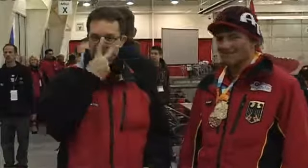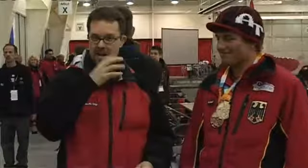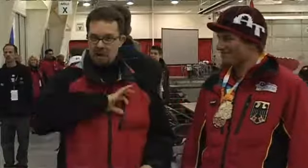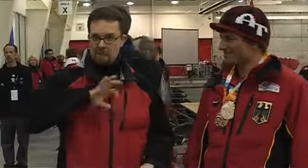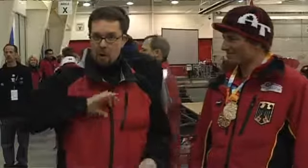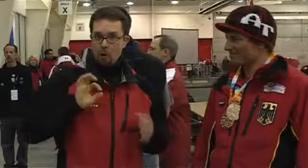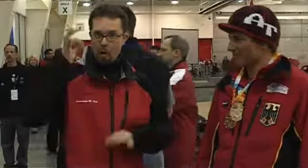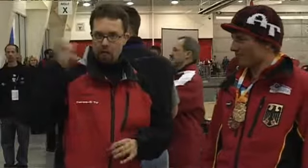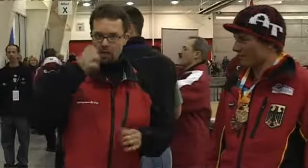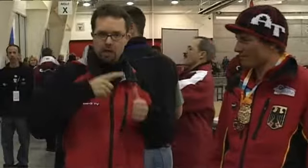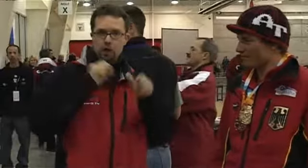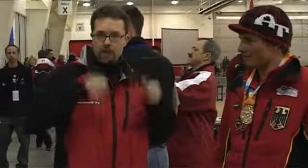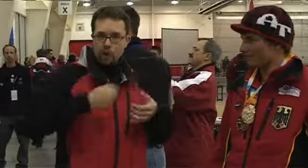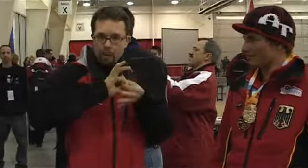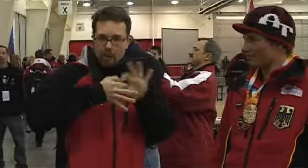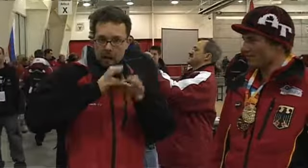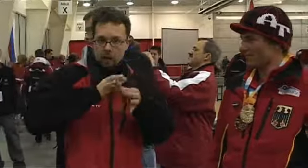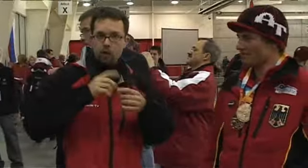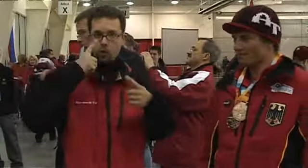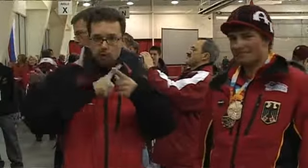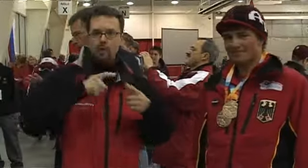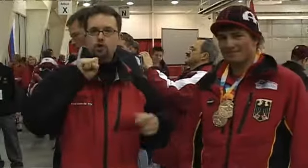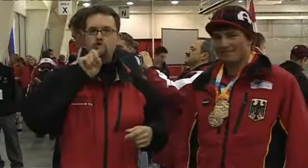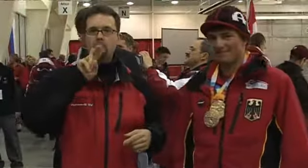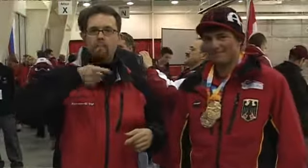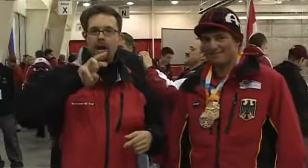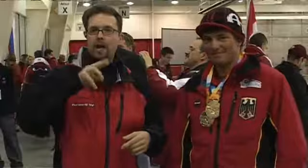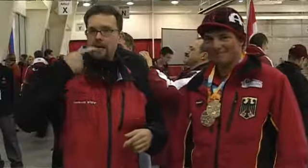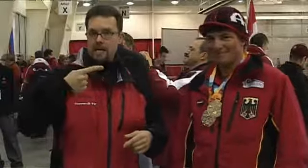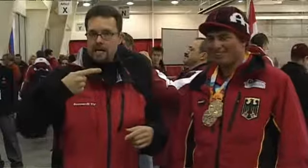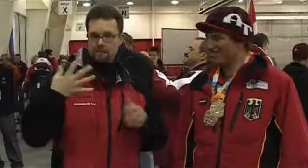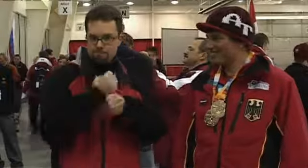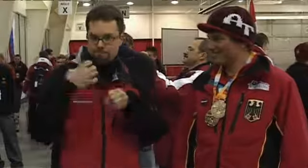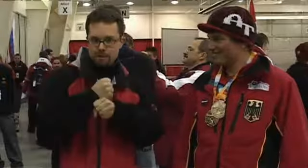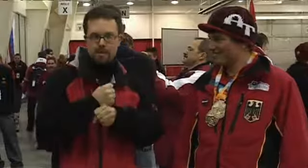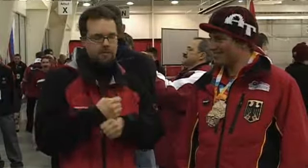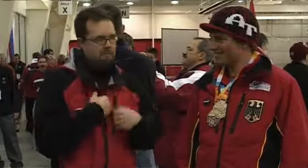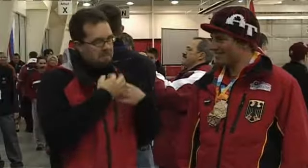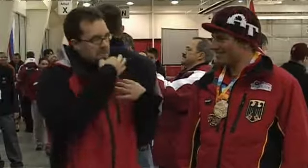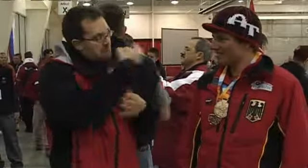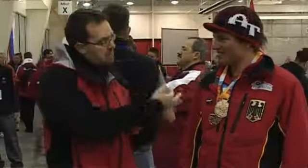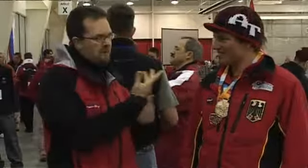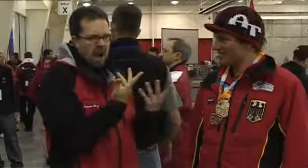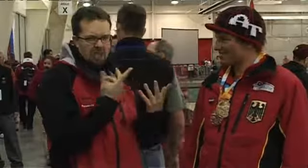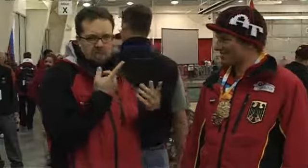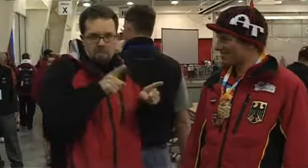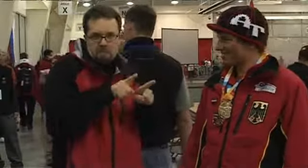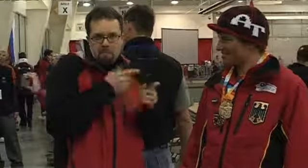Deutschland. Deine Medaillen sind ziemlich auffällig, du hast in der Kombination in einem Super-G gewonnen. Eine